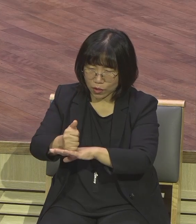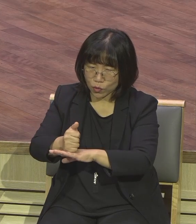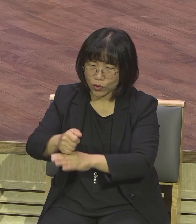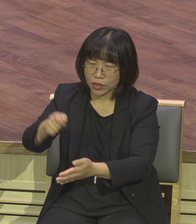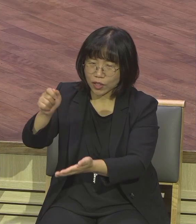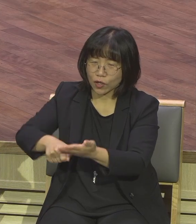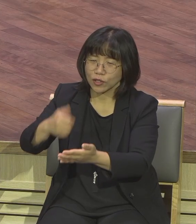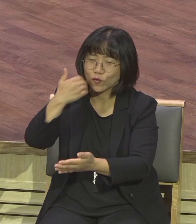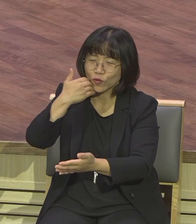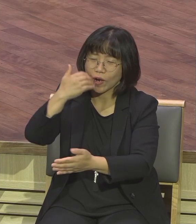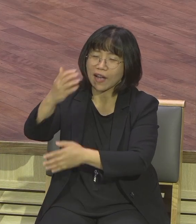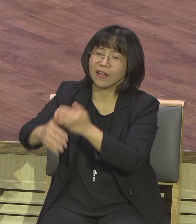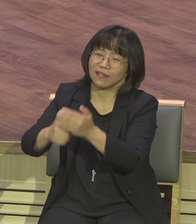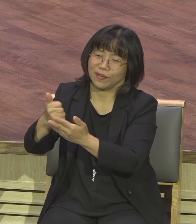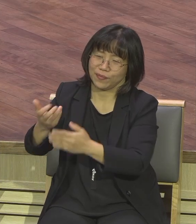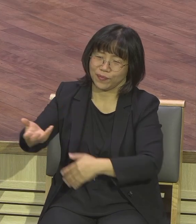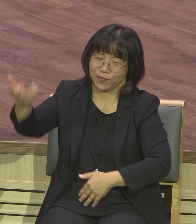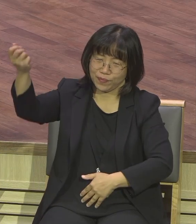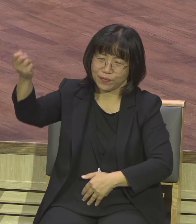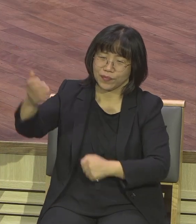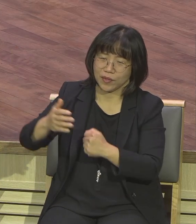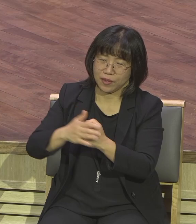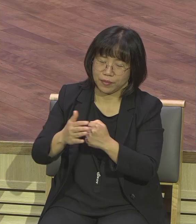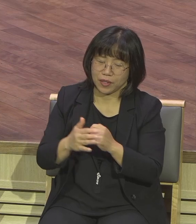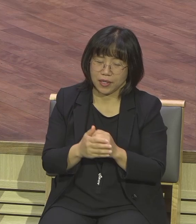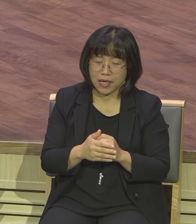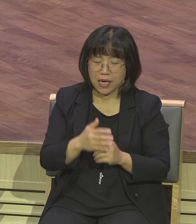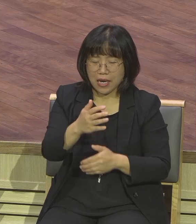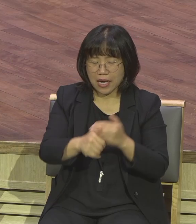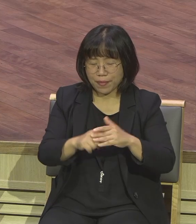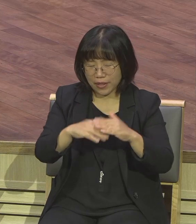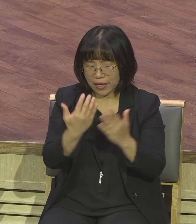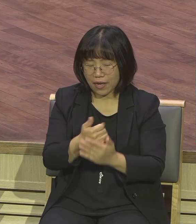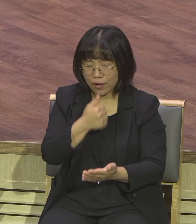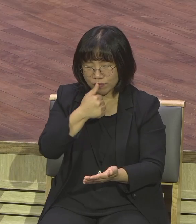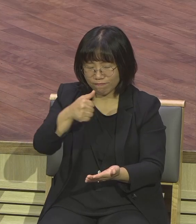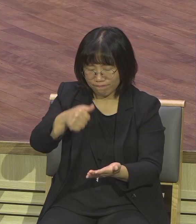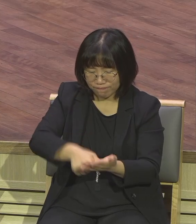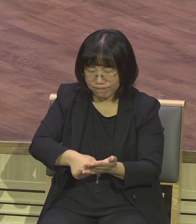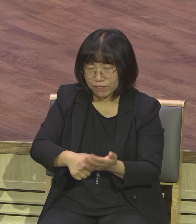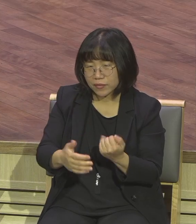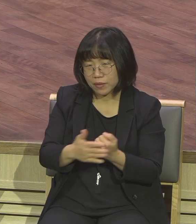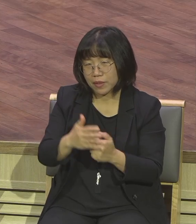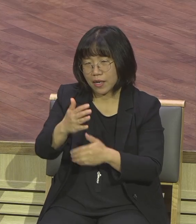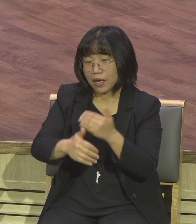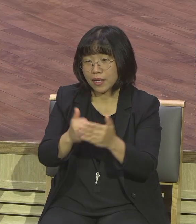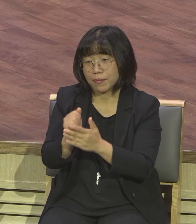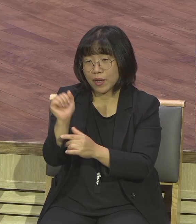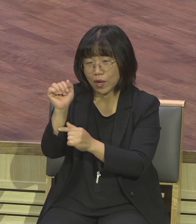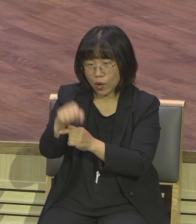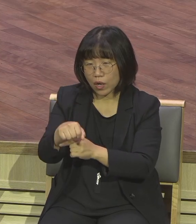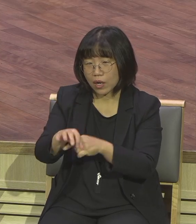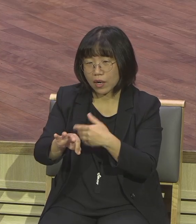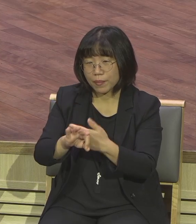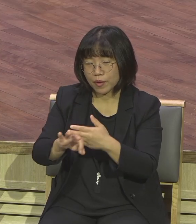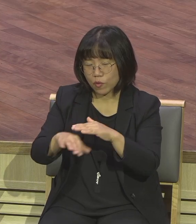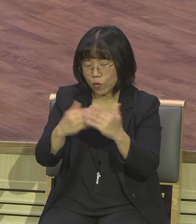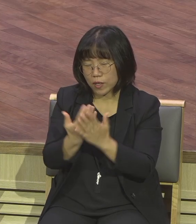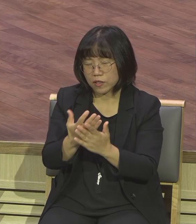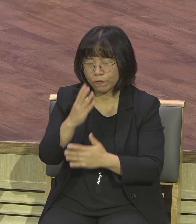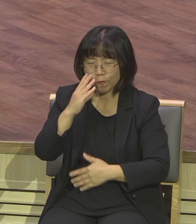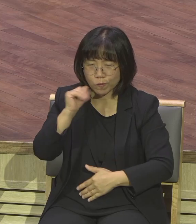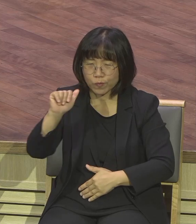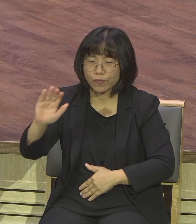그래서 모든 하나님께 물어보란 말이에요. 하나님이 승인하고 하나님이 결정하면 일사천리지. 그거 뭐 모를 게